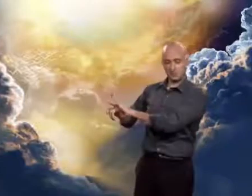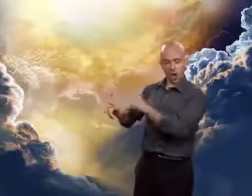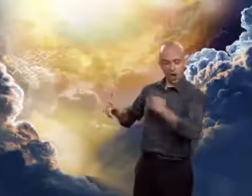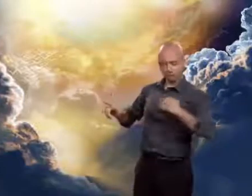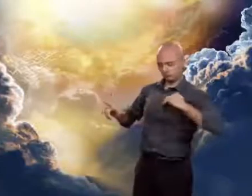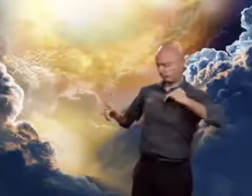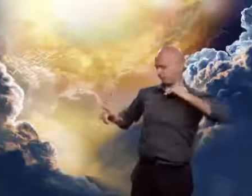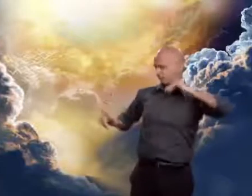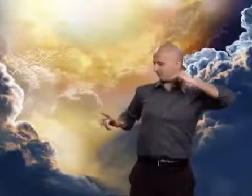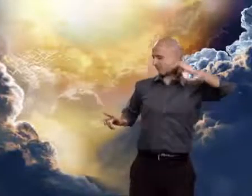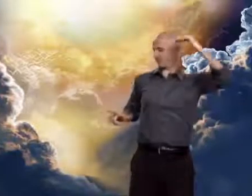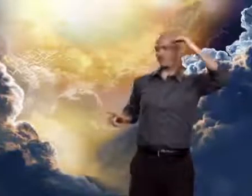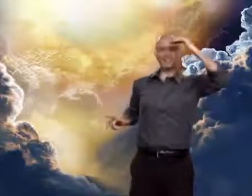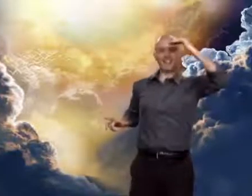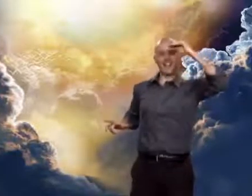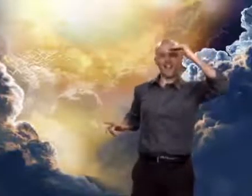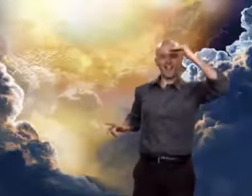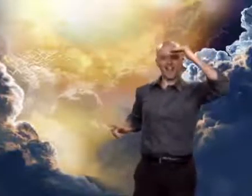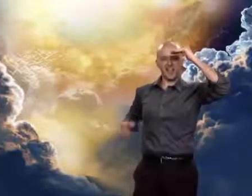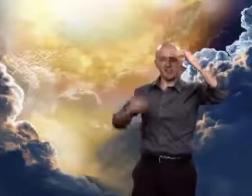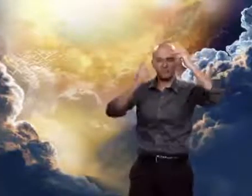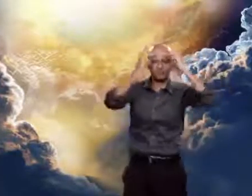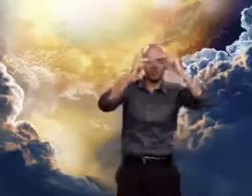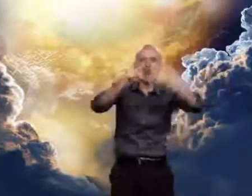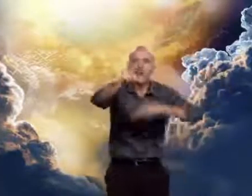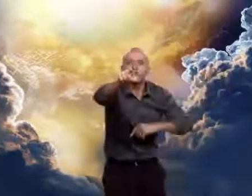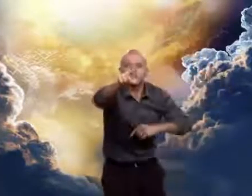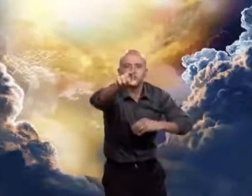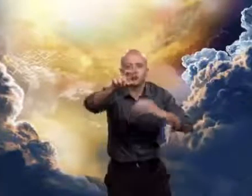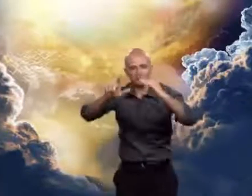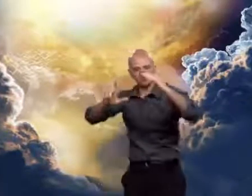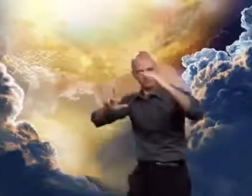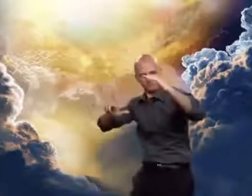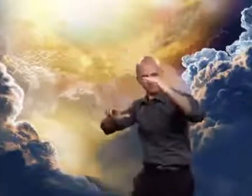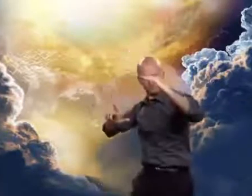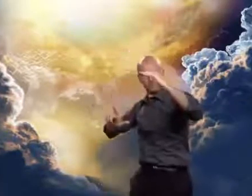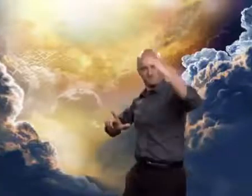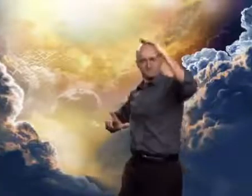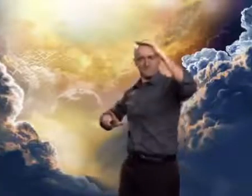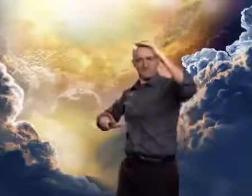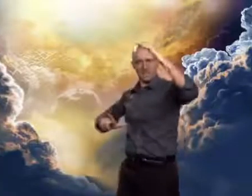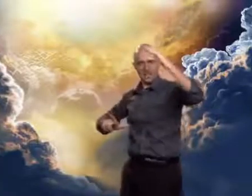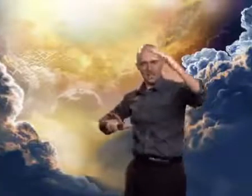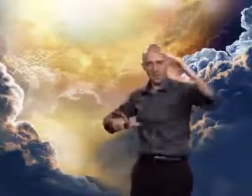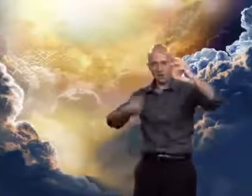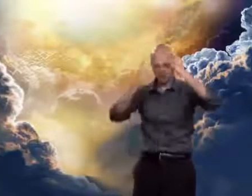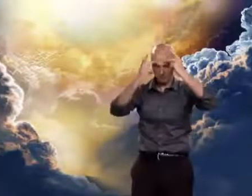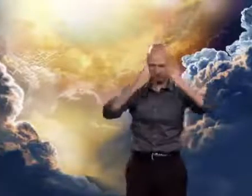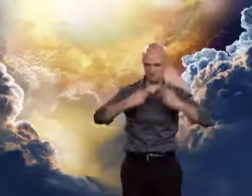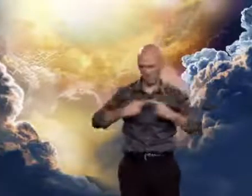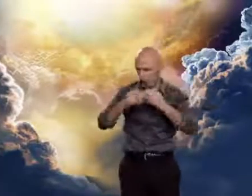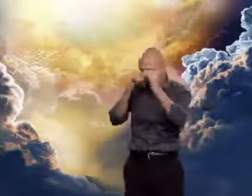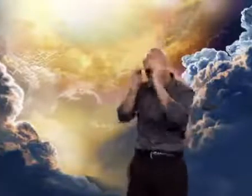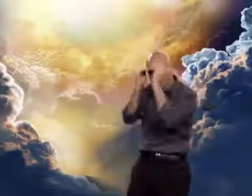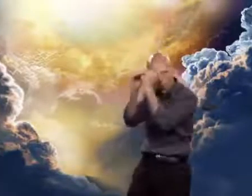guiada por ele, ficarão escravizados. Apenas o poder de Deus, concedido em resposta à sincera oração,